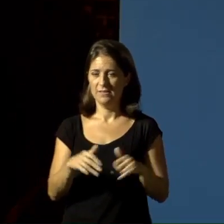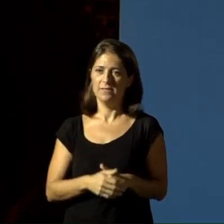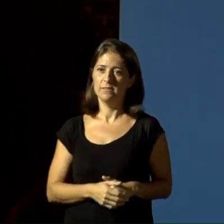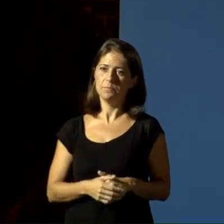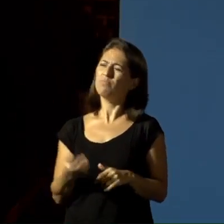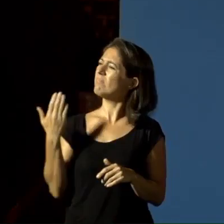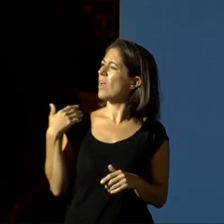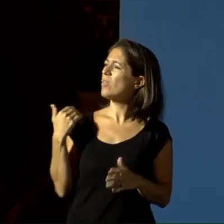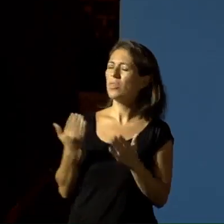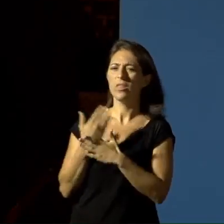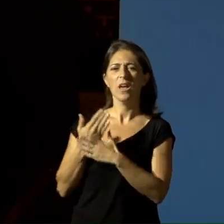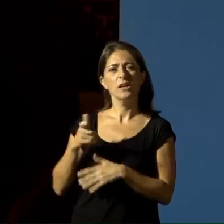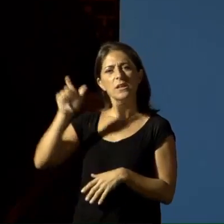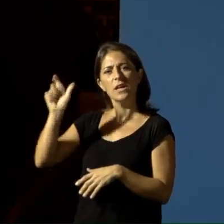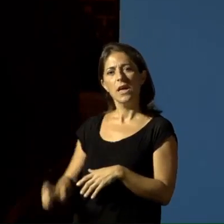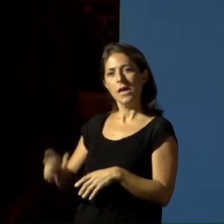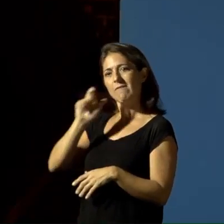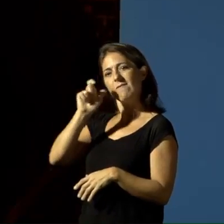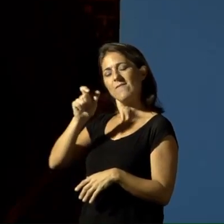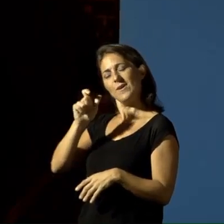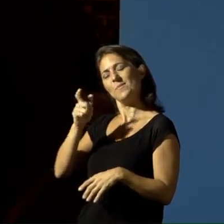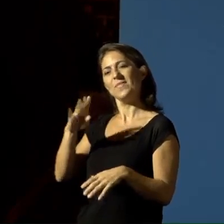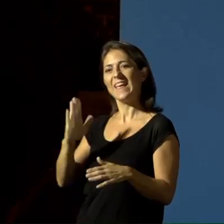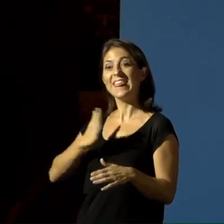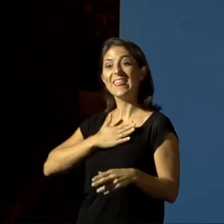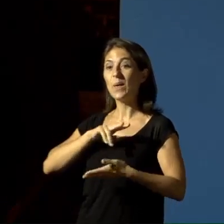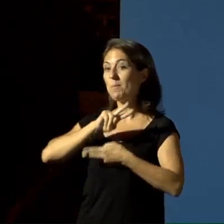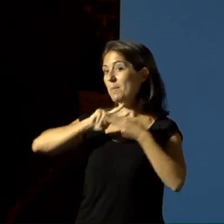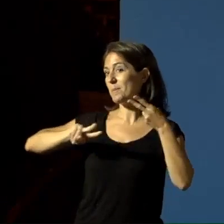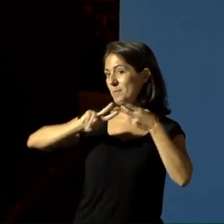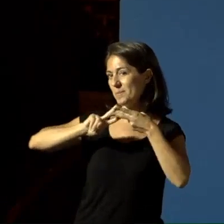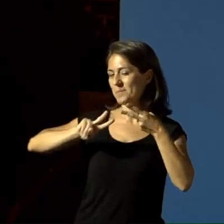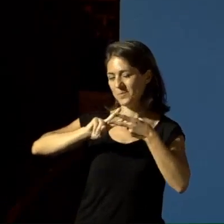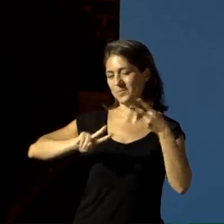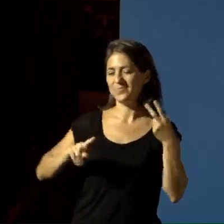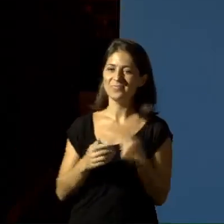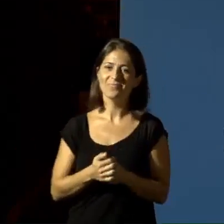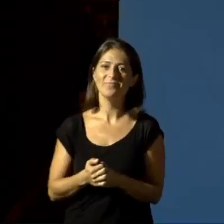Hai poucos días que estivo Alberto Núñez de Los Peares en Os Peares,